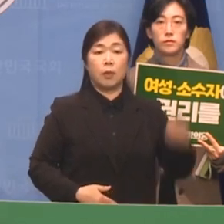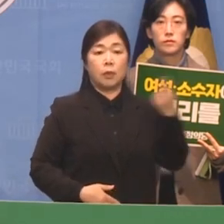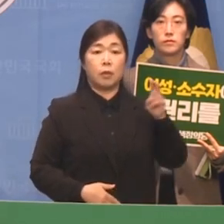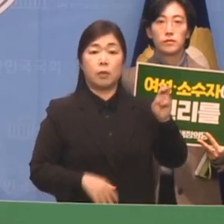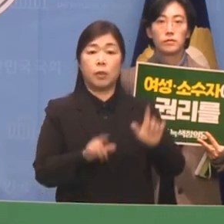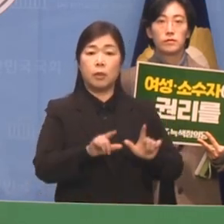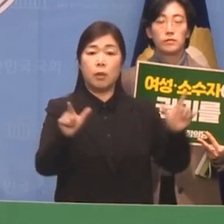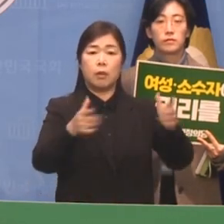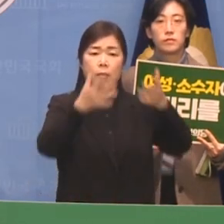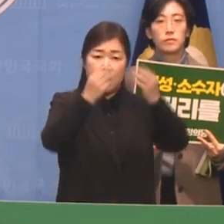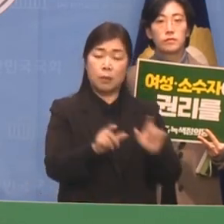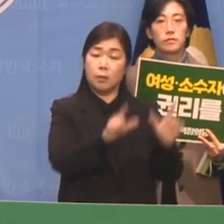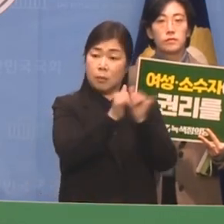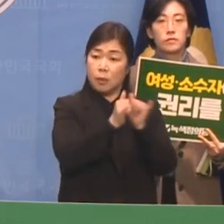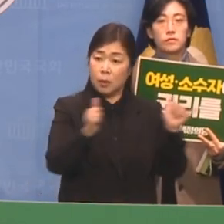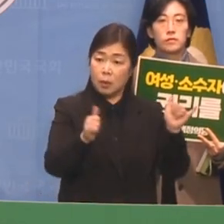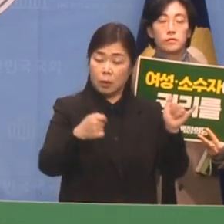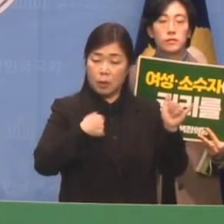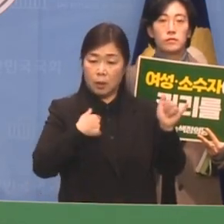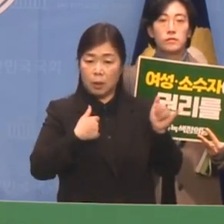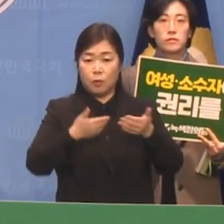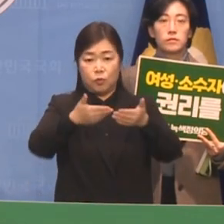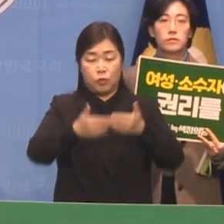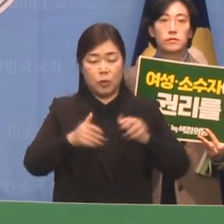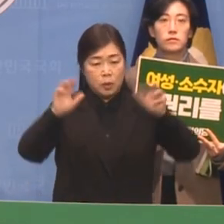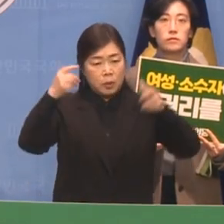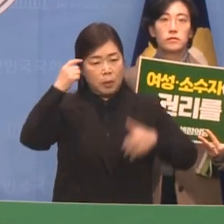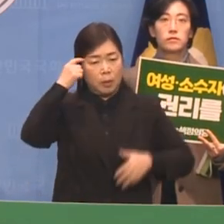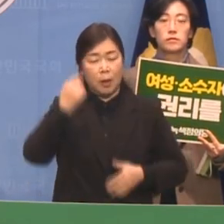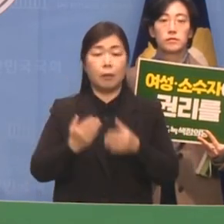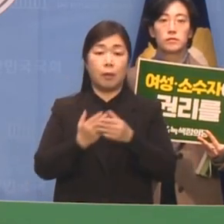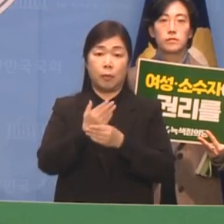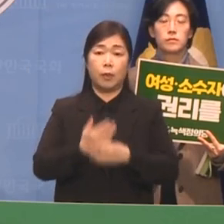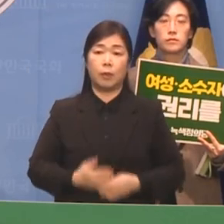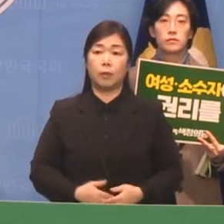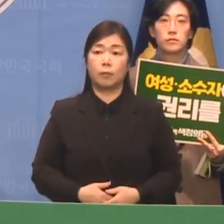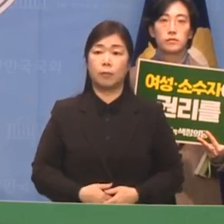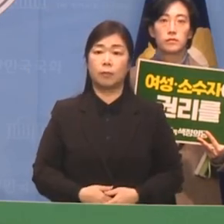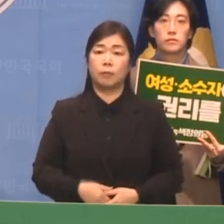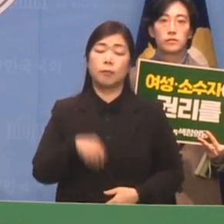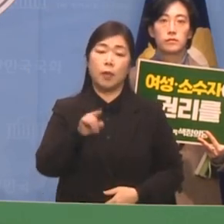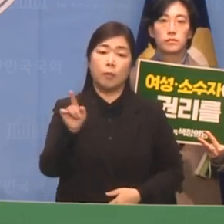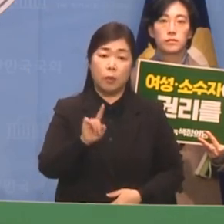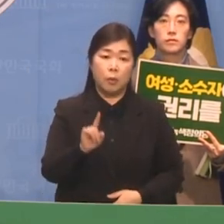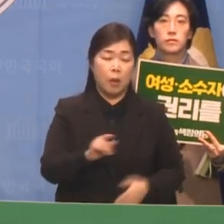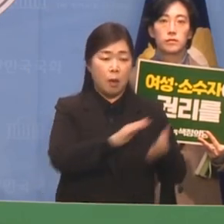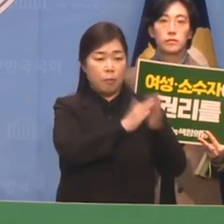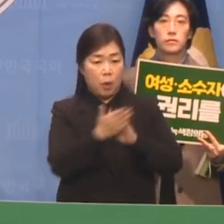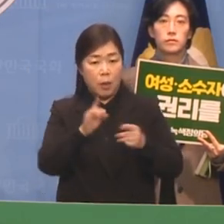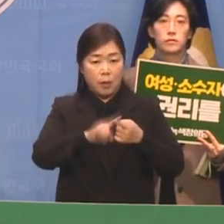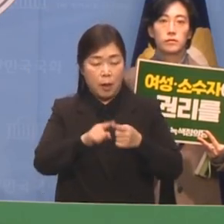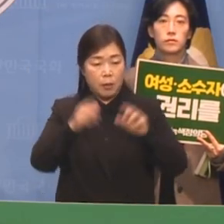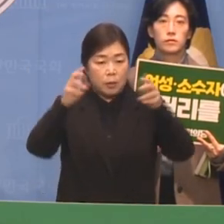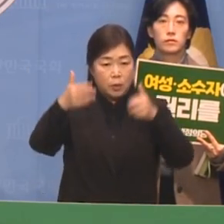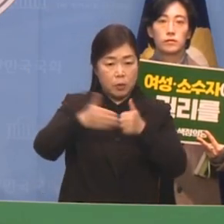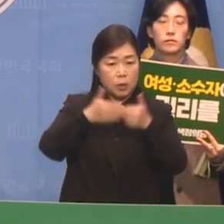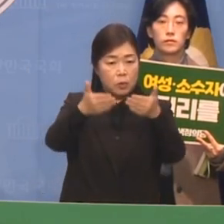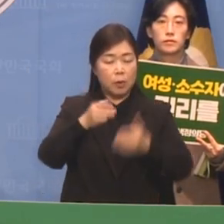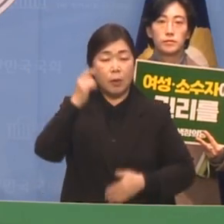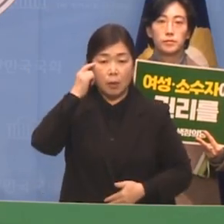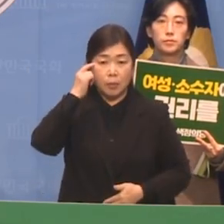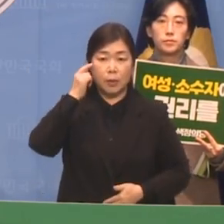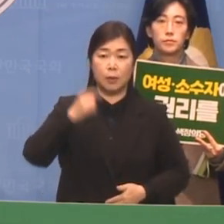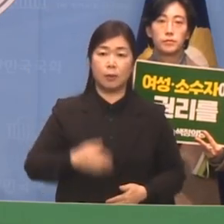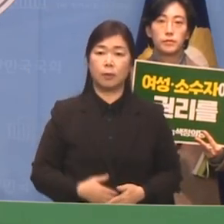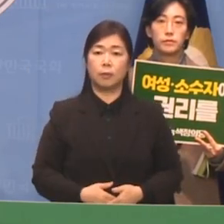2022년 많은 시민들이 저에게 주신 응원이 생각납니다. 그것은 변화에 대한 응원과 지지였다고